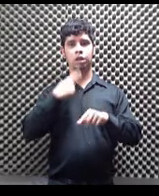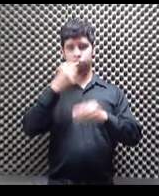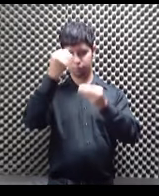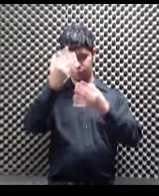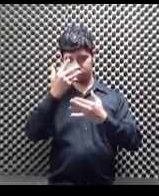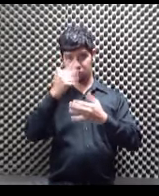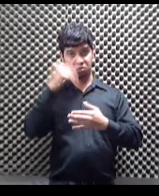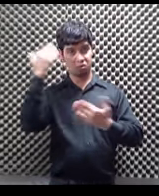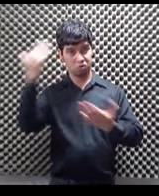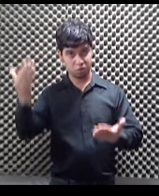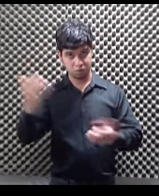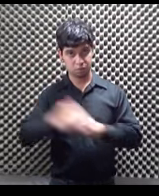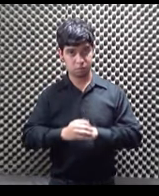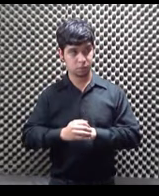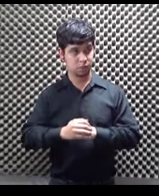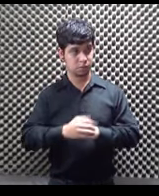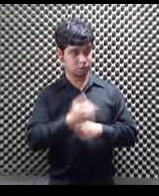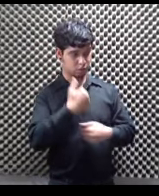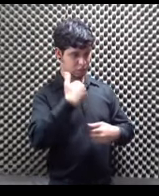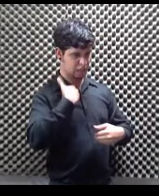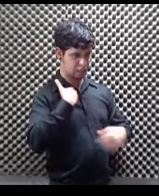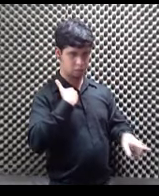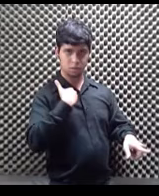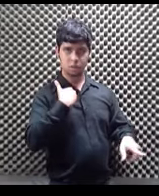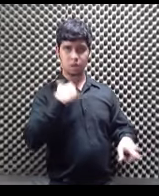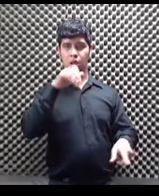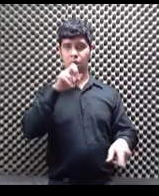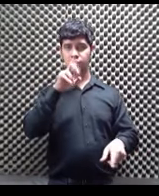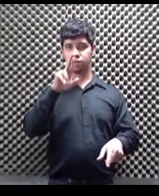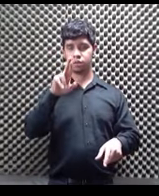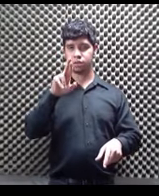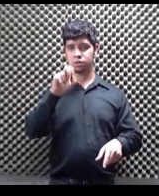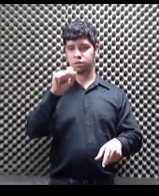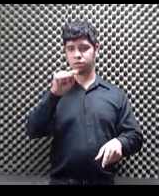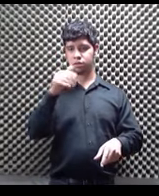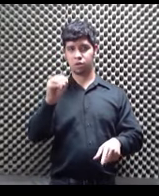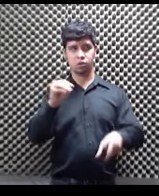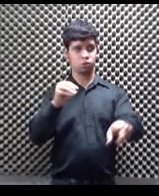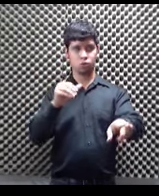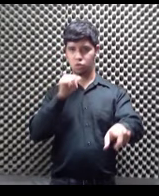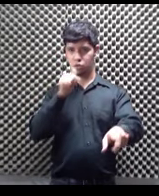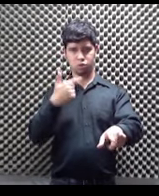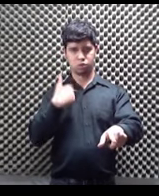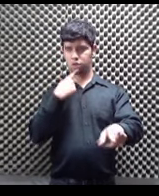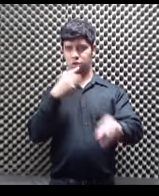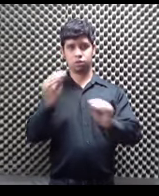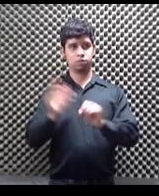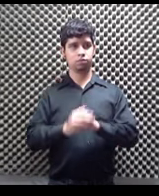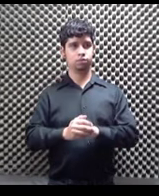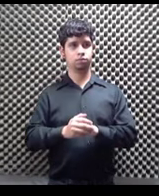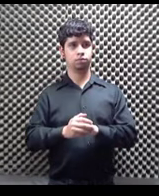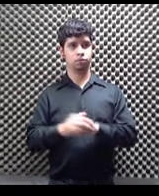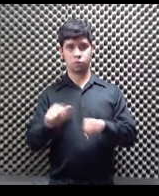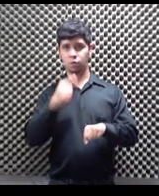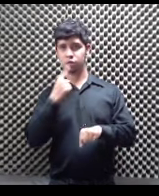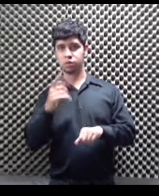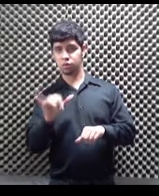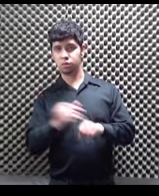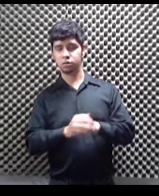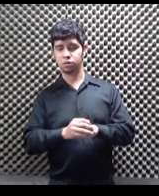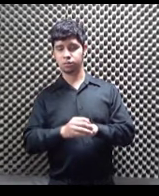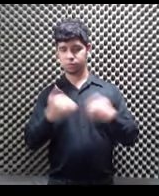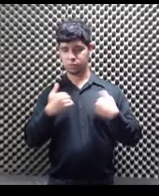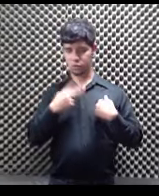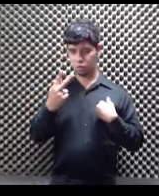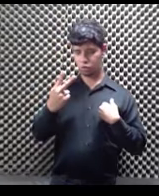algo. No sé. Nos ¿Javier? Tiene. Sí, Javier. Santiago. Juan Santiago. También. Sí, porque este también. Ya este tiene demasiado que decir siempre. Que es un problema, porque tengo